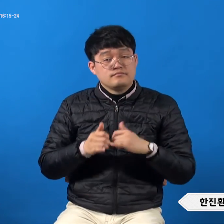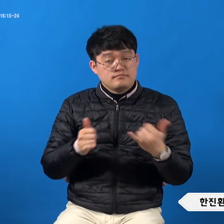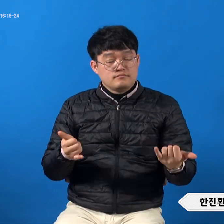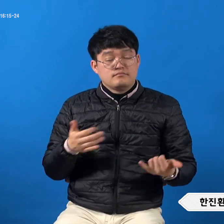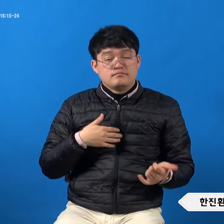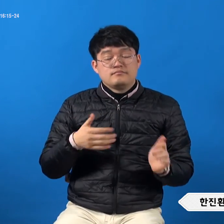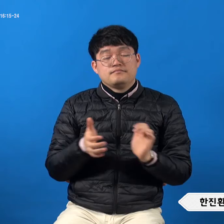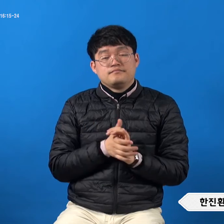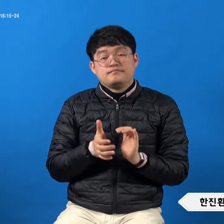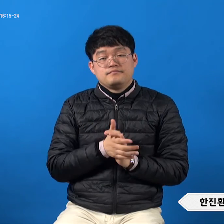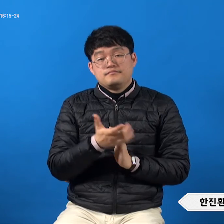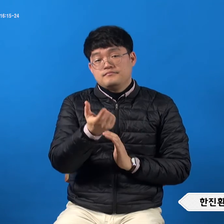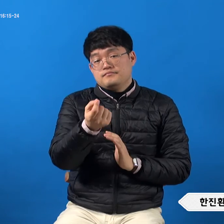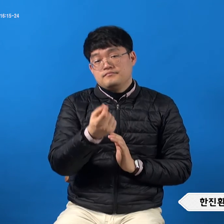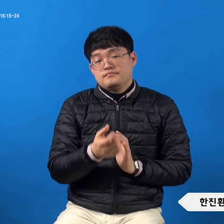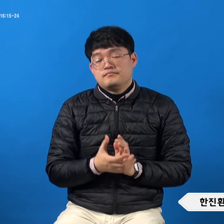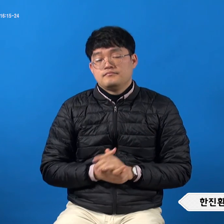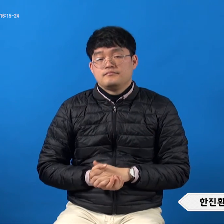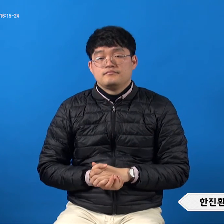없습니다.